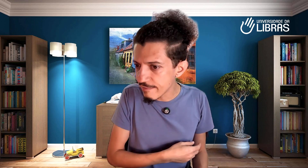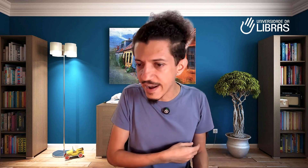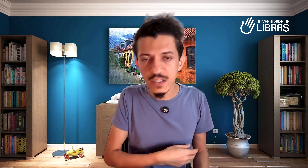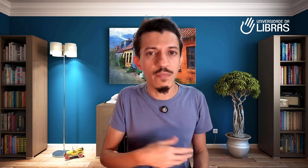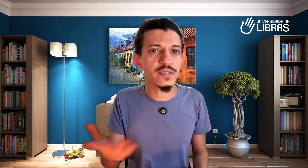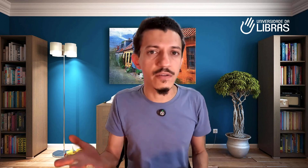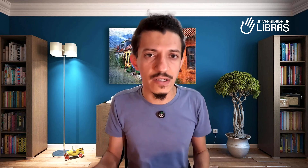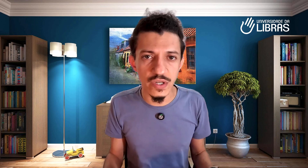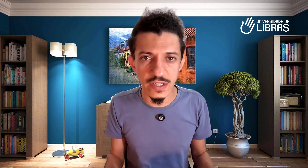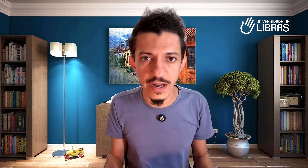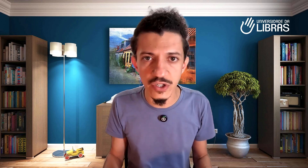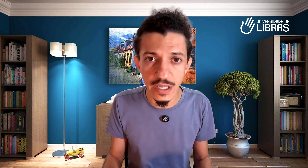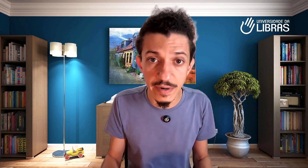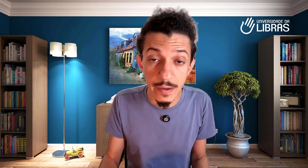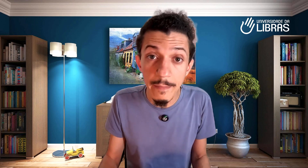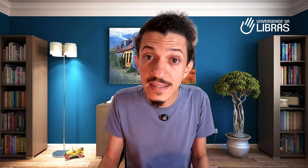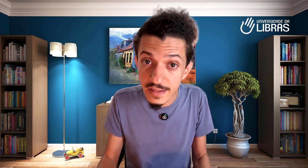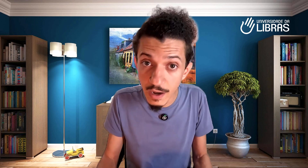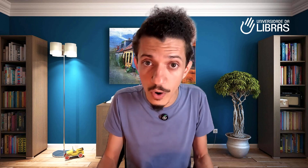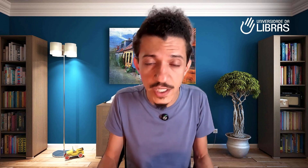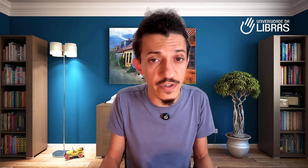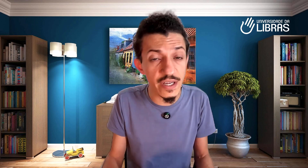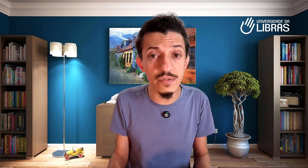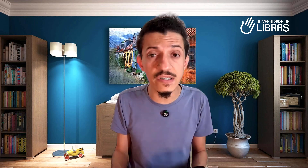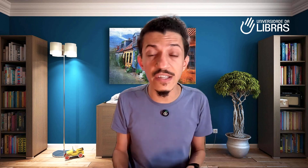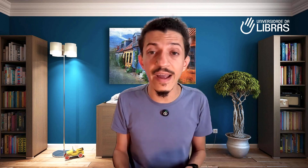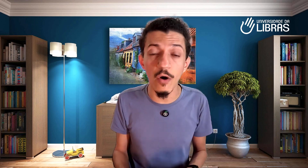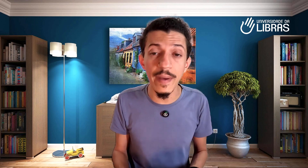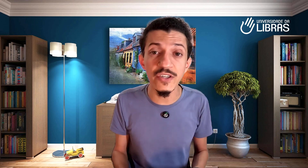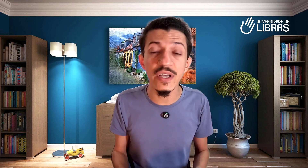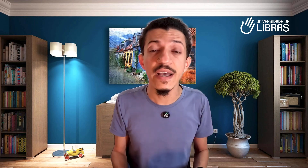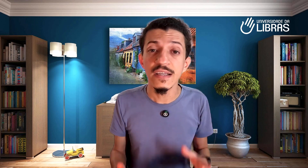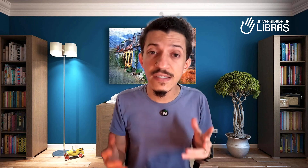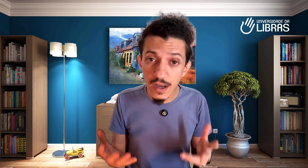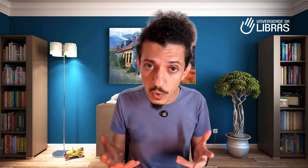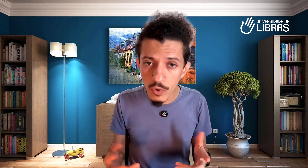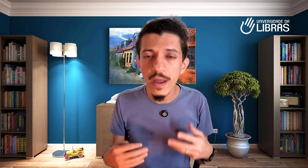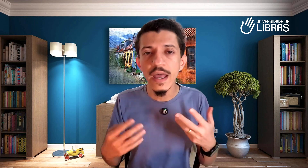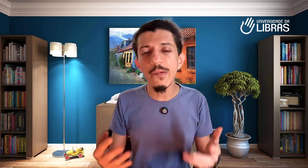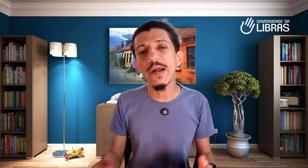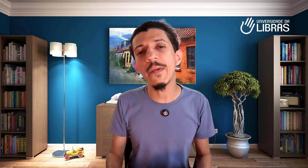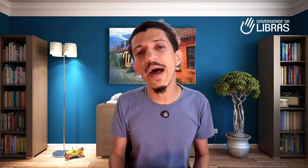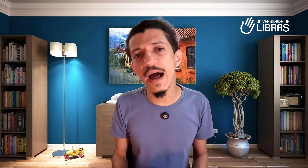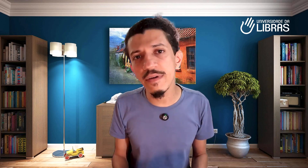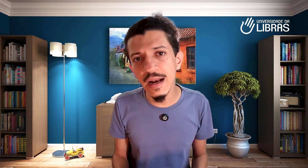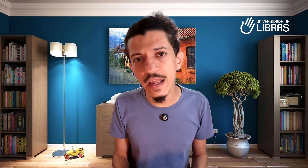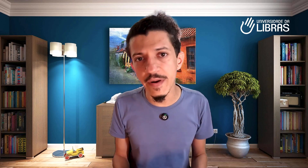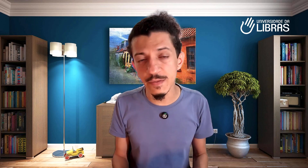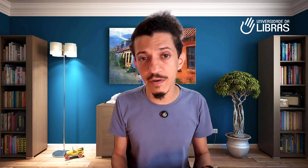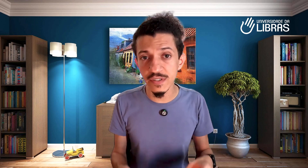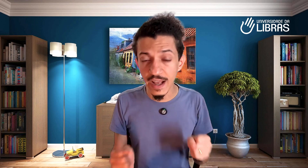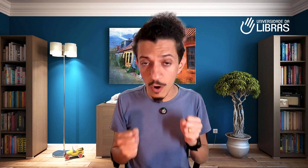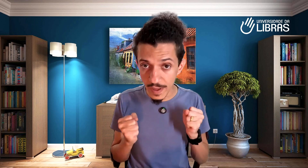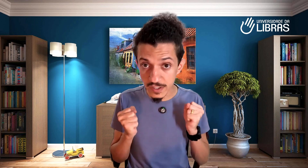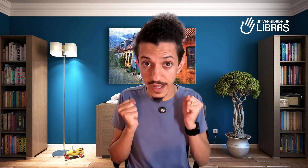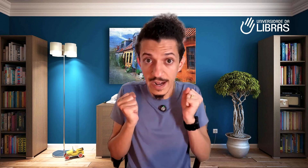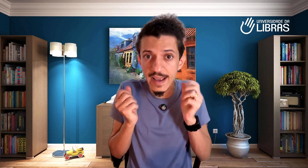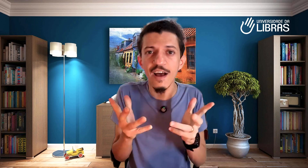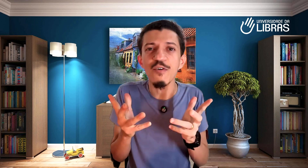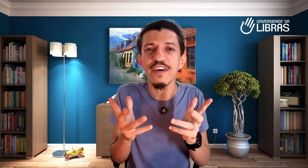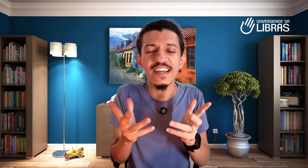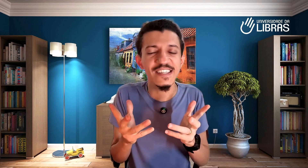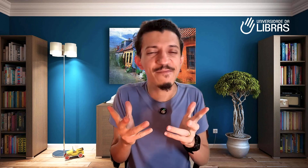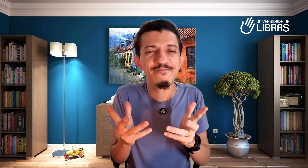até várias pós-graduações na área de Libras, mas até hoje você não se sente realmente seguro e preparado na Libras para você realmente ter